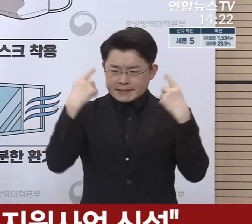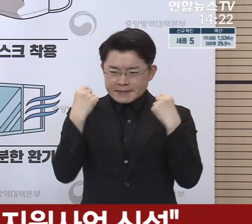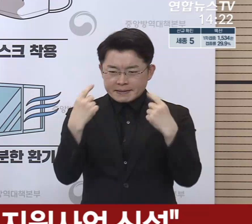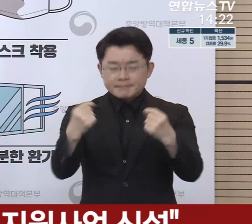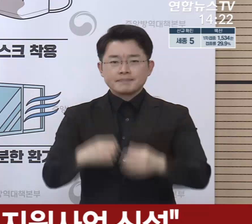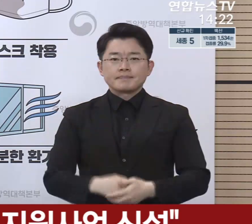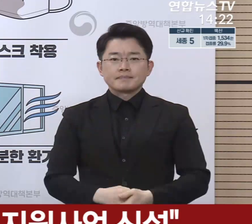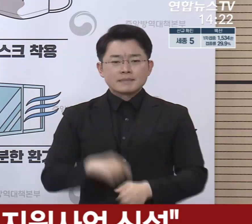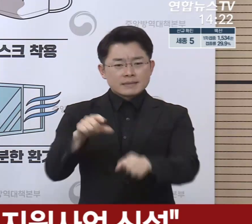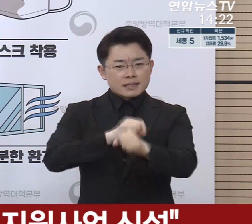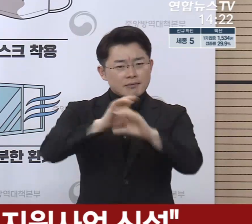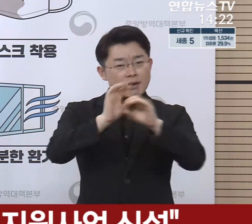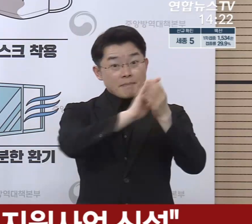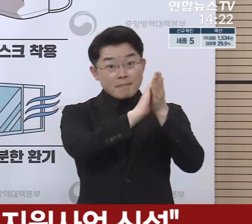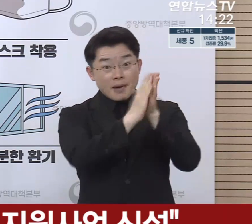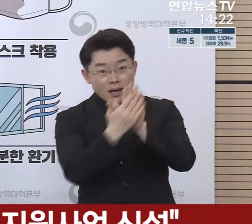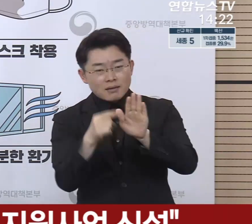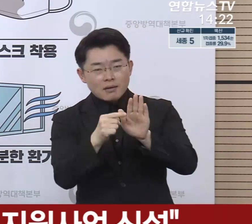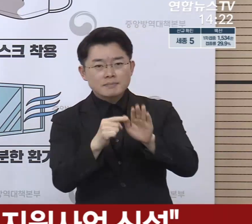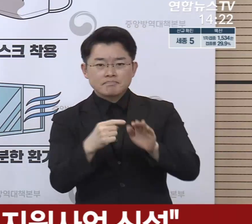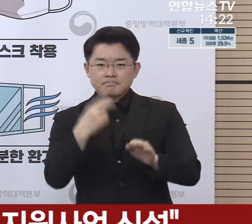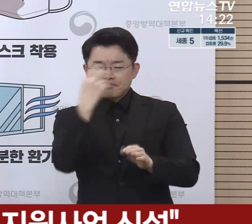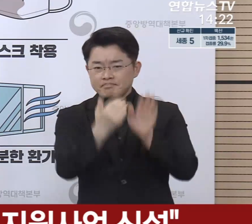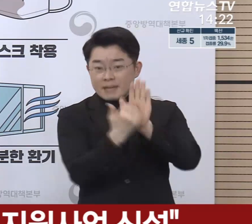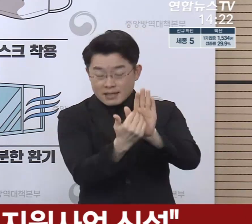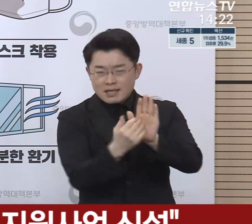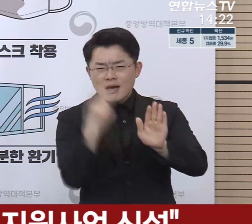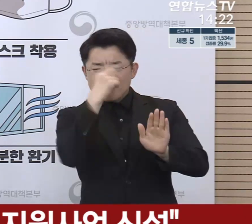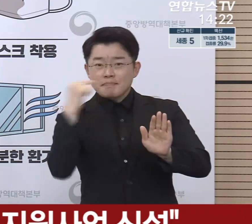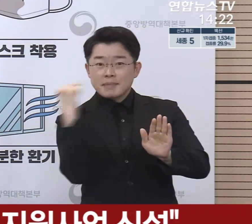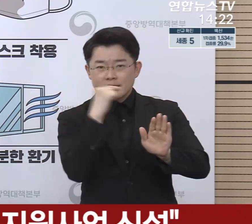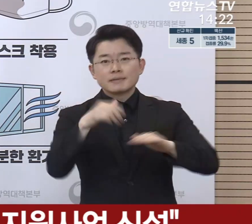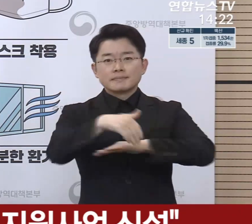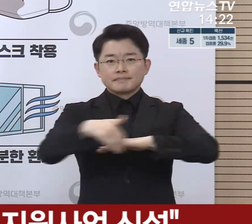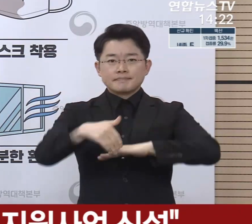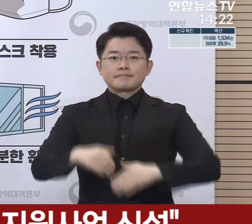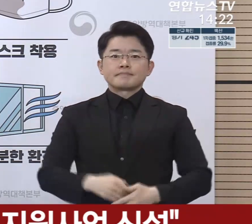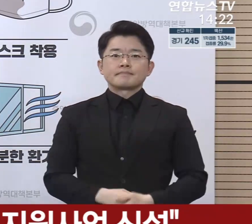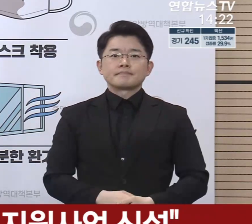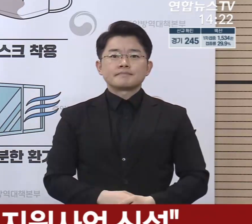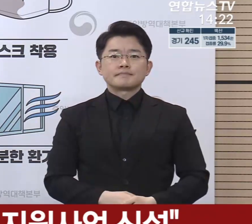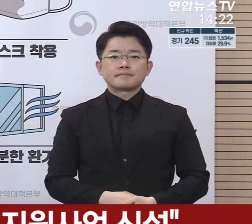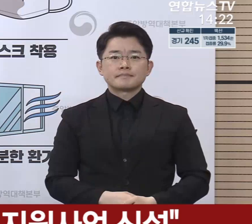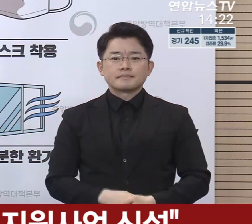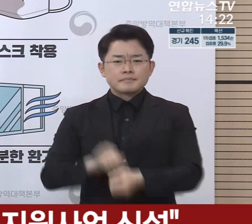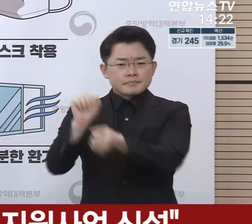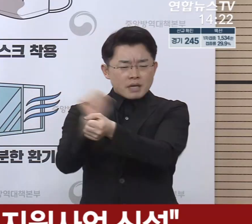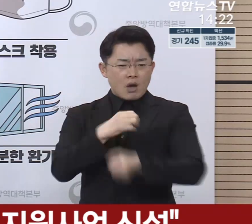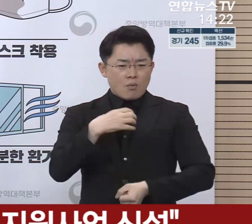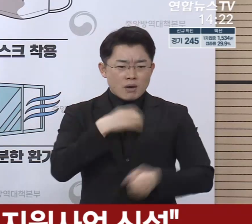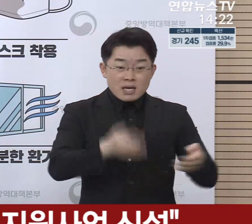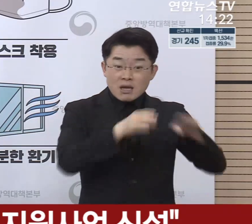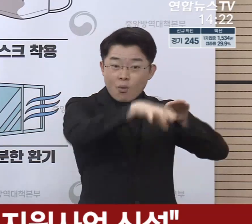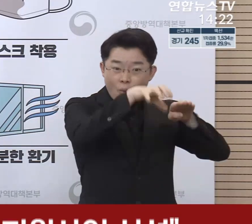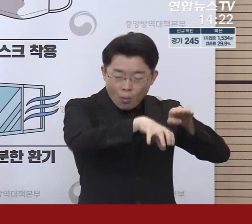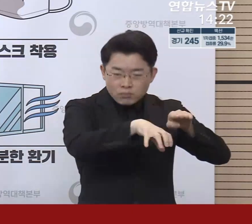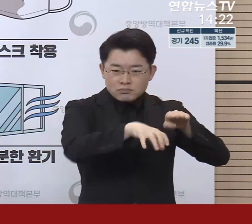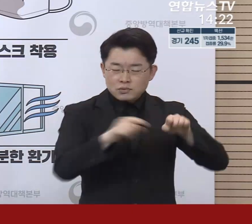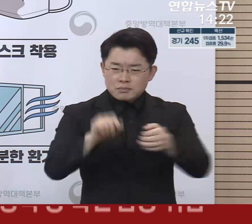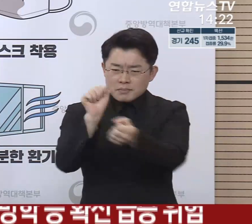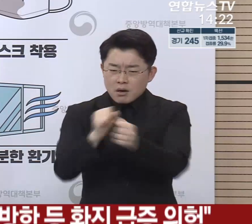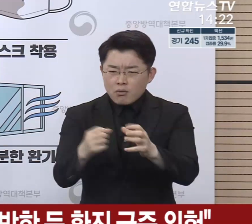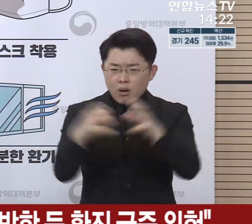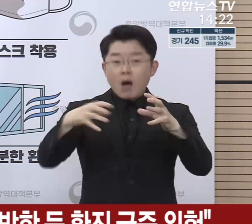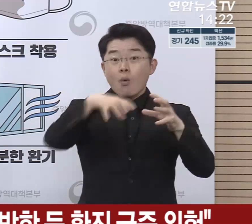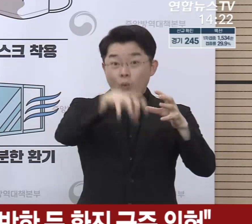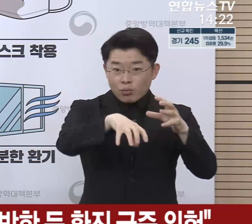변이 바이러스에 대해서는 강화된 대응을 지속하도록 하겠습니다. 감염 취약시설, 유행지역 그리고 취약